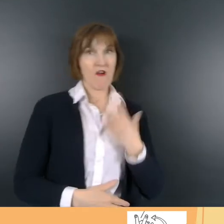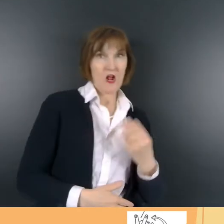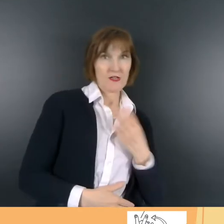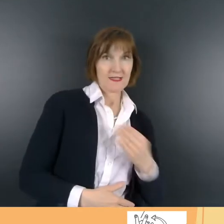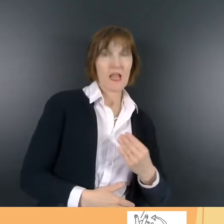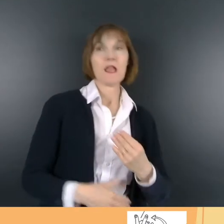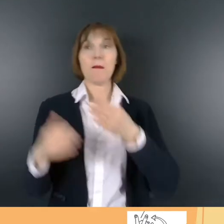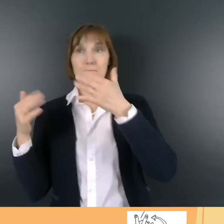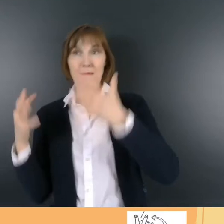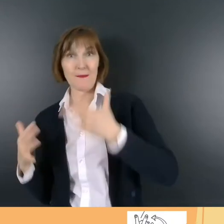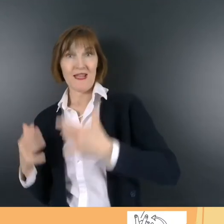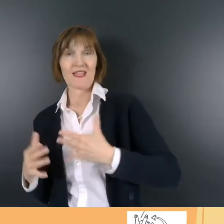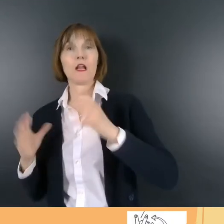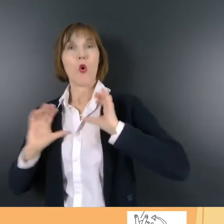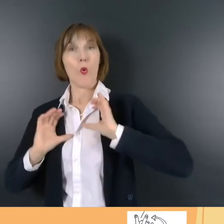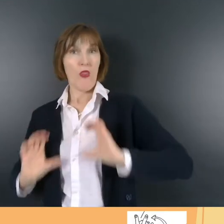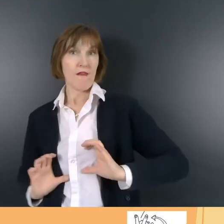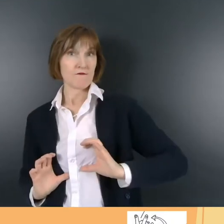Mathématiques, collège.